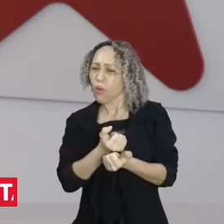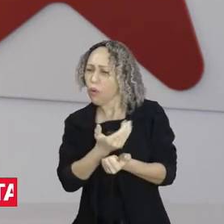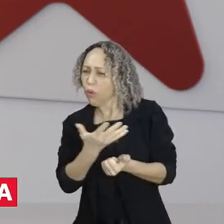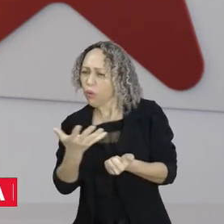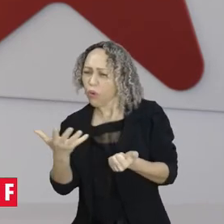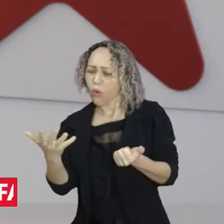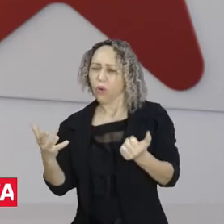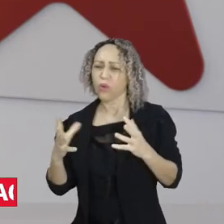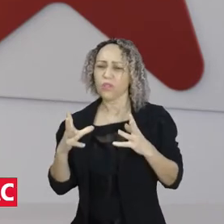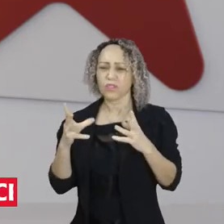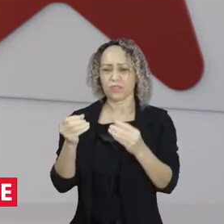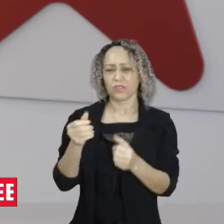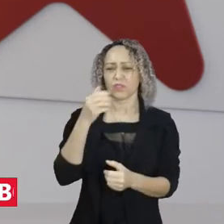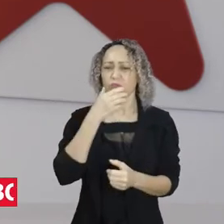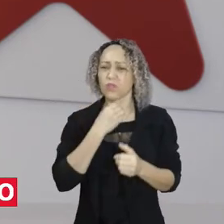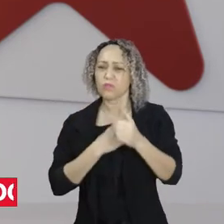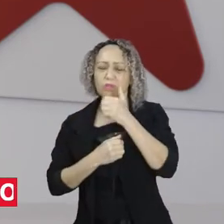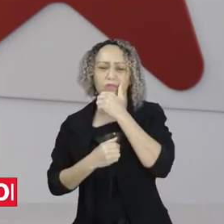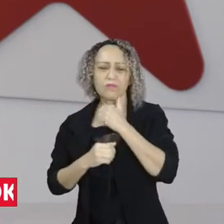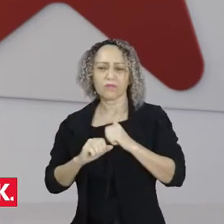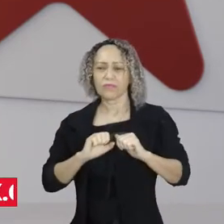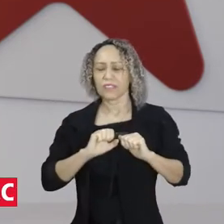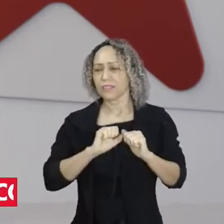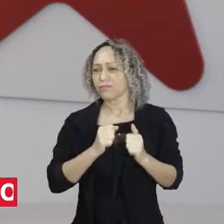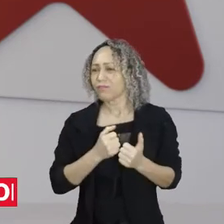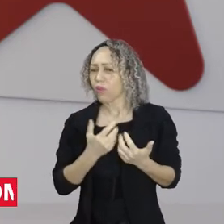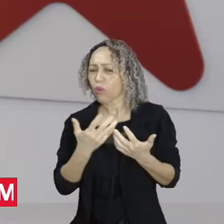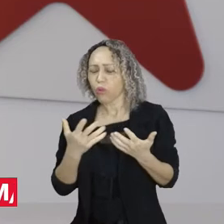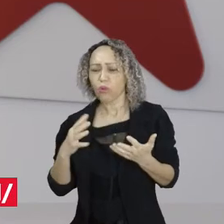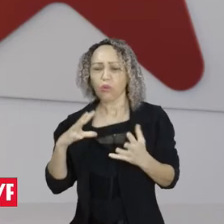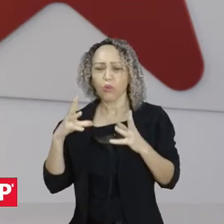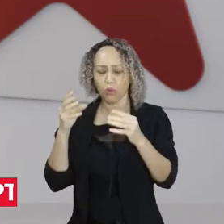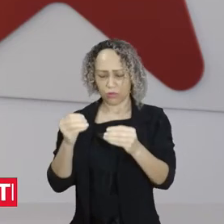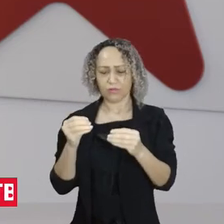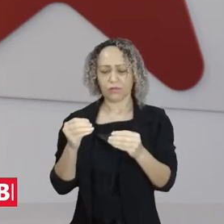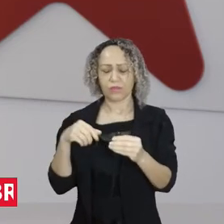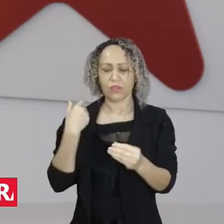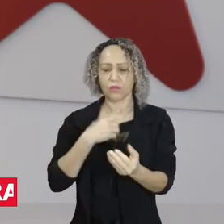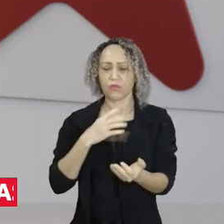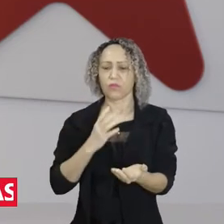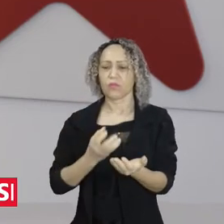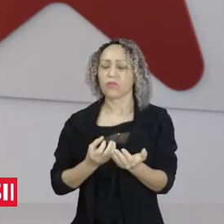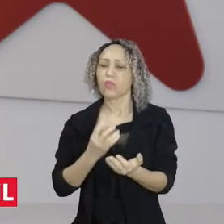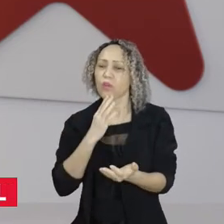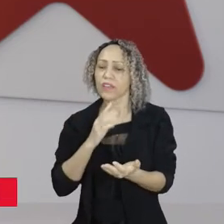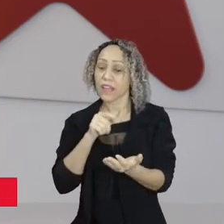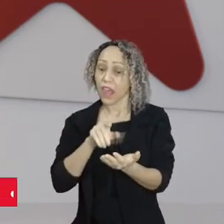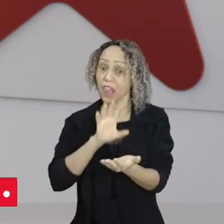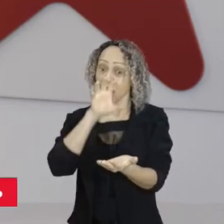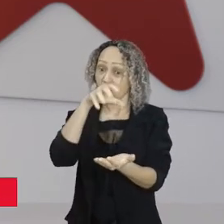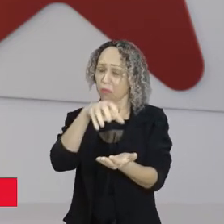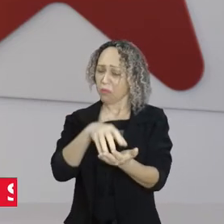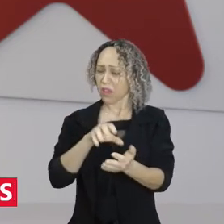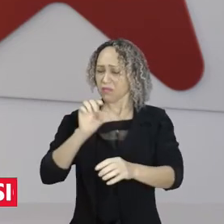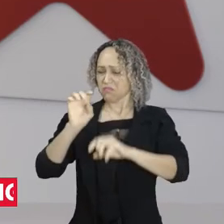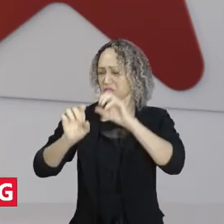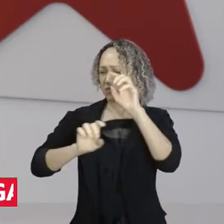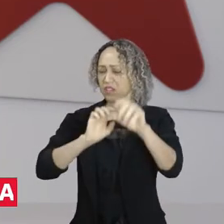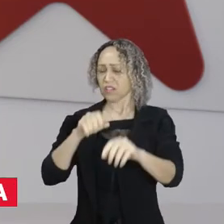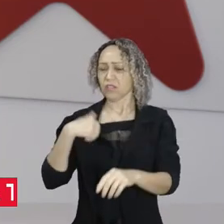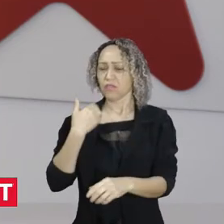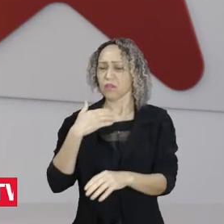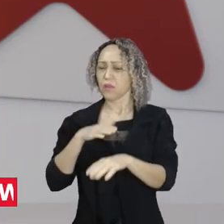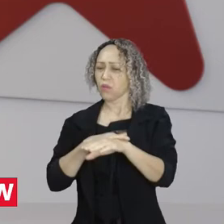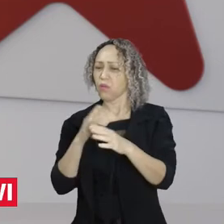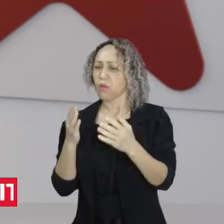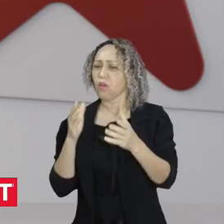tem nenhum compromisso às 10, então hoje a gente vai conhecer esse comitê que é muito especial. A gente vai conversar com o Valdo